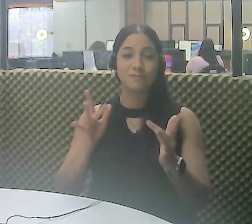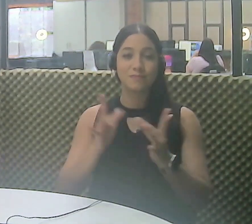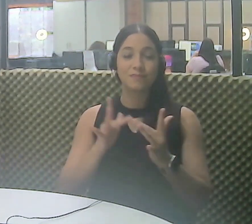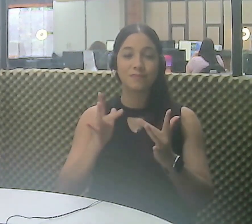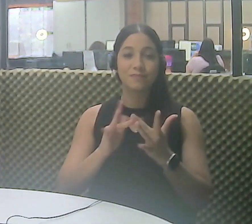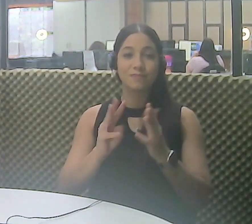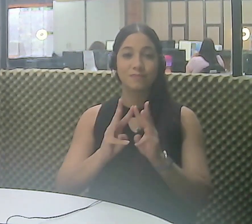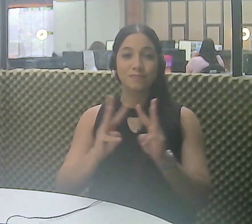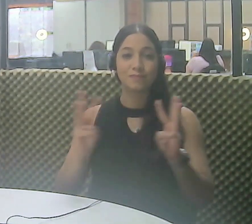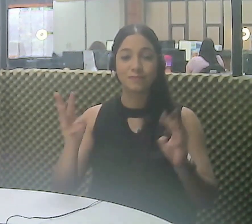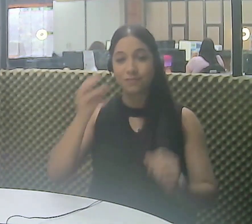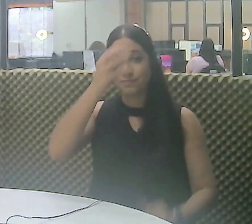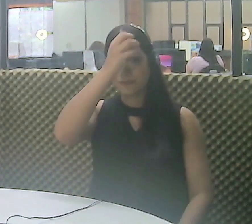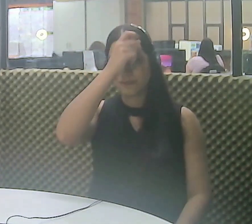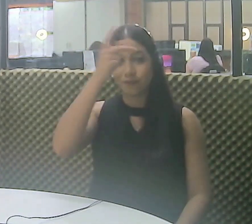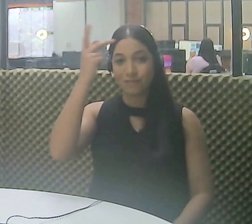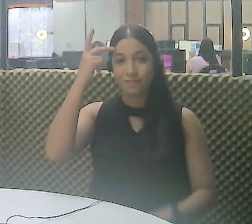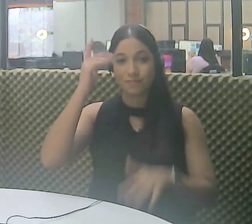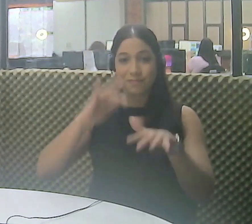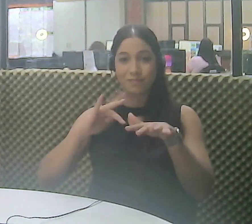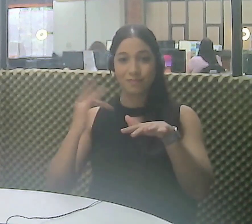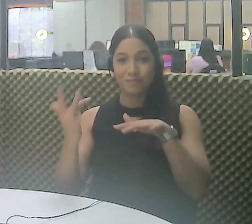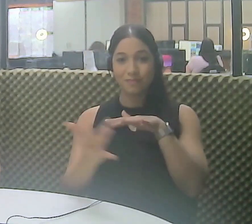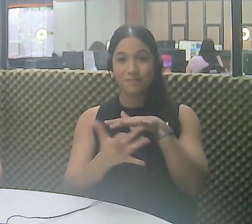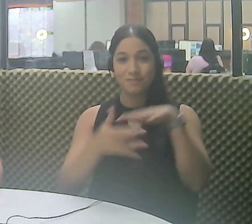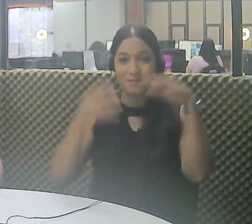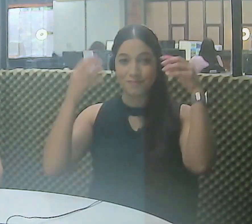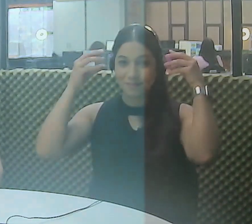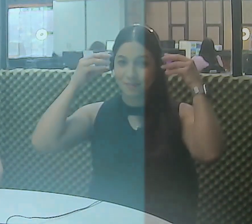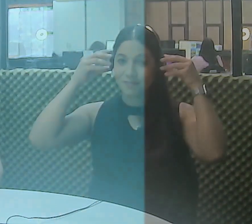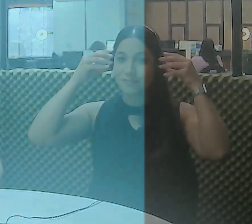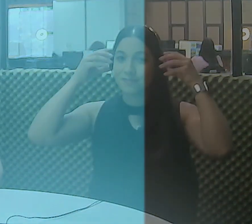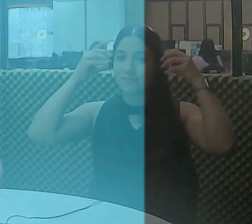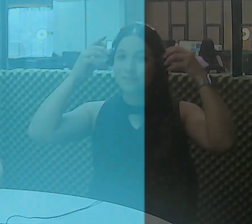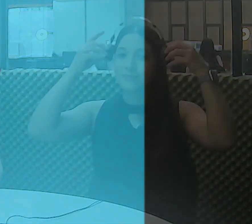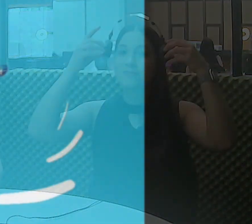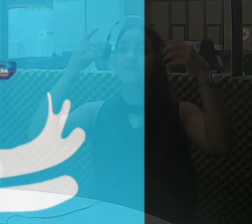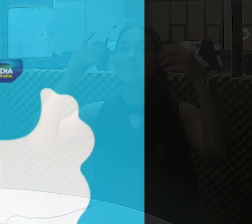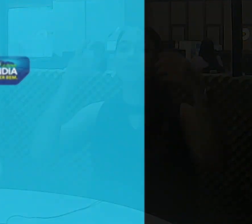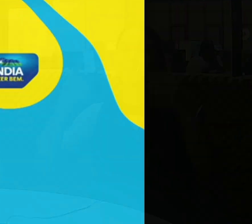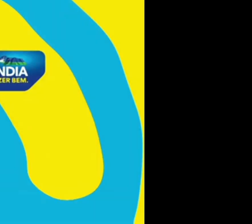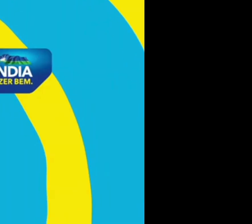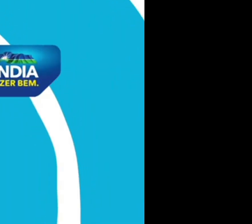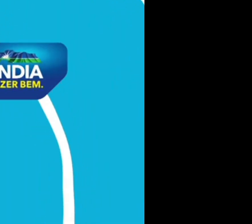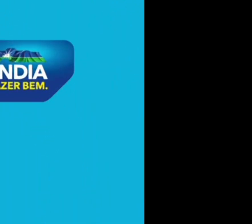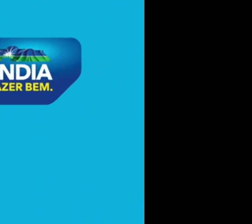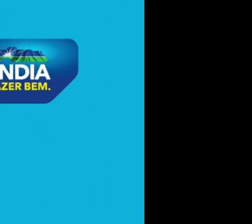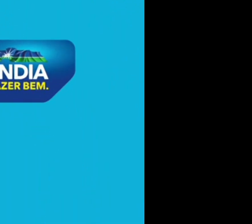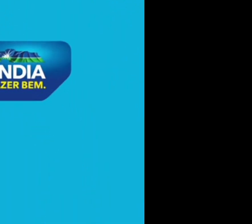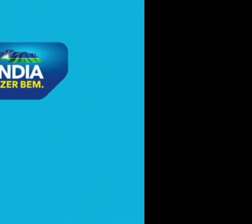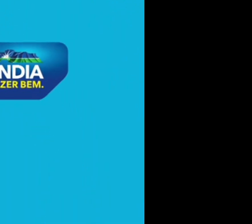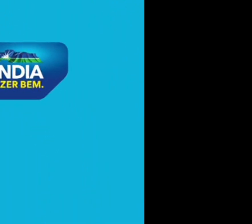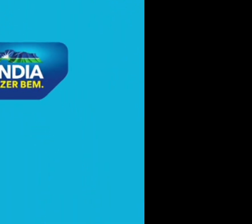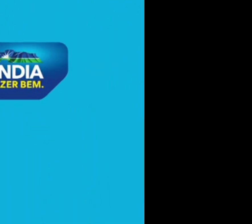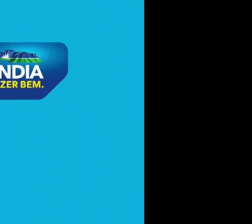Cidade. Continue conosco no portal da Prefeitura e nas redes sociais.